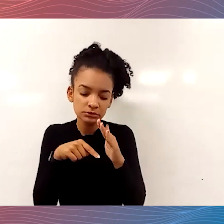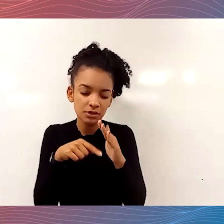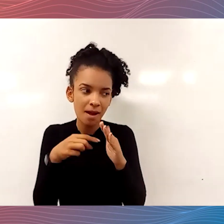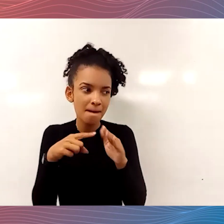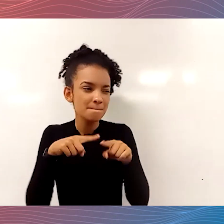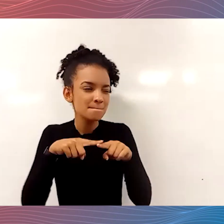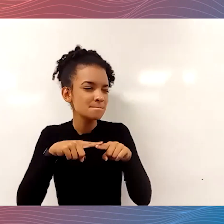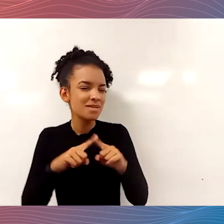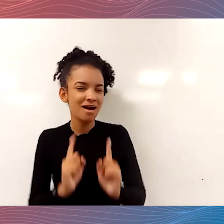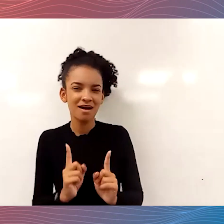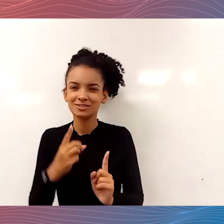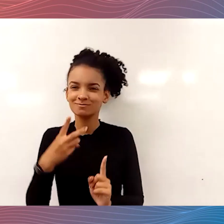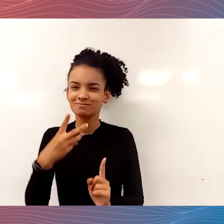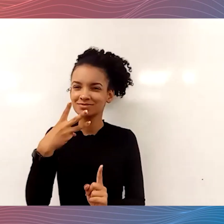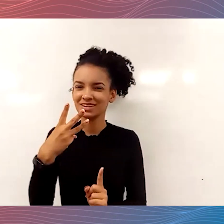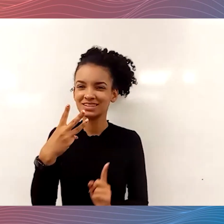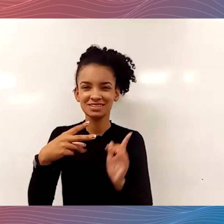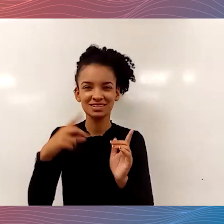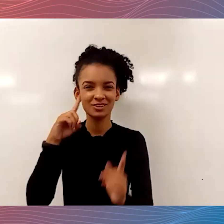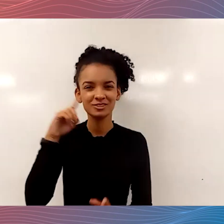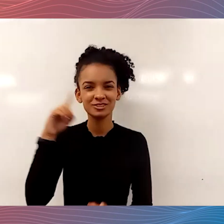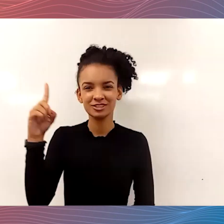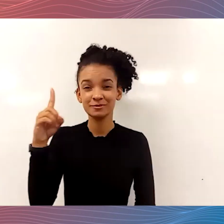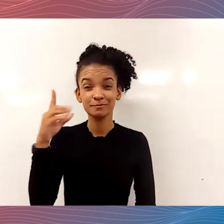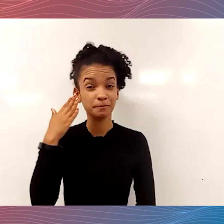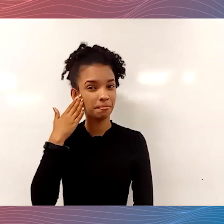irmãos, ele nem sabia onde estava mais.